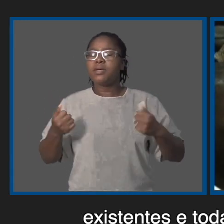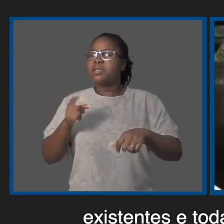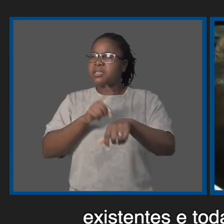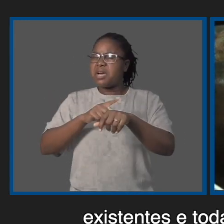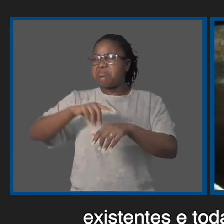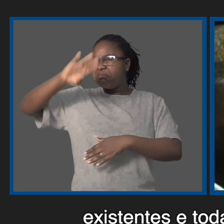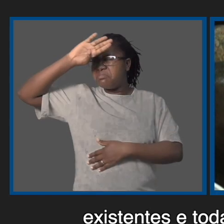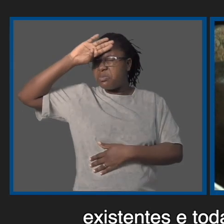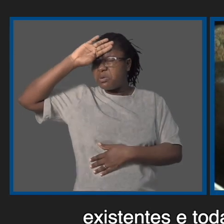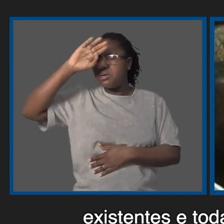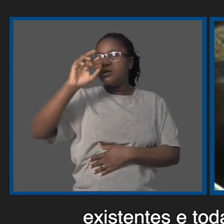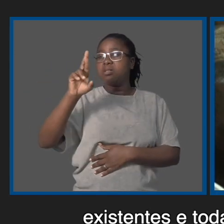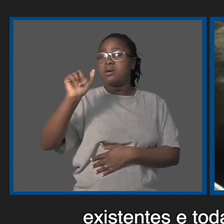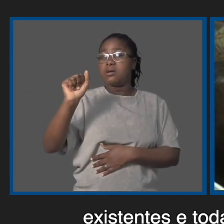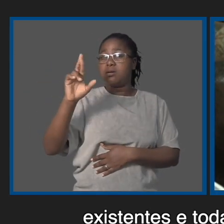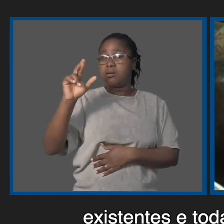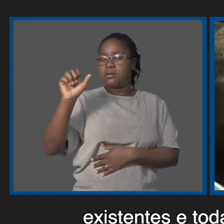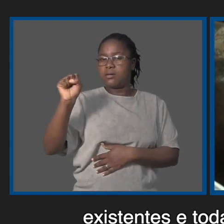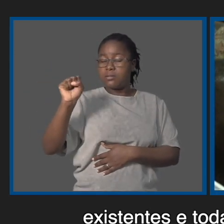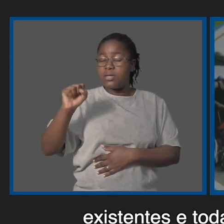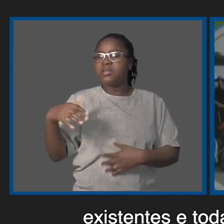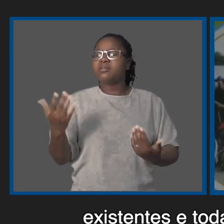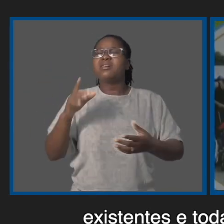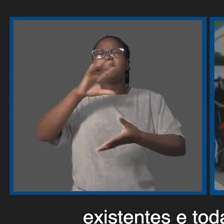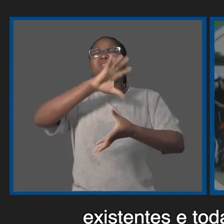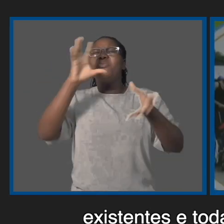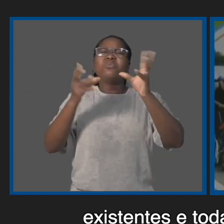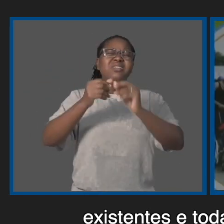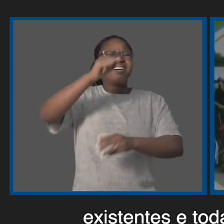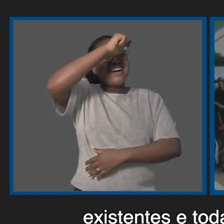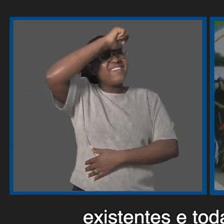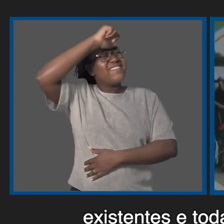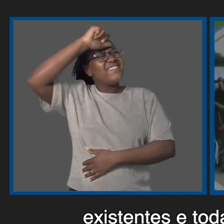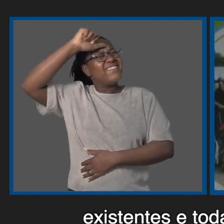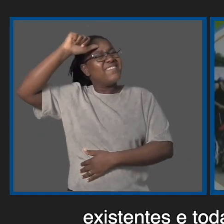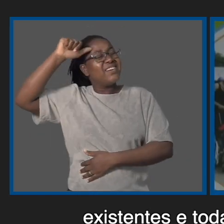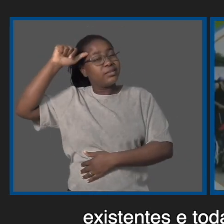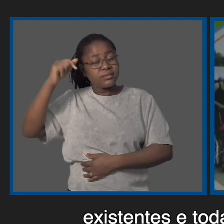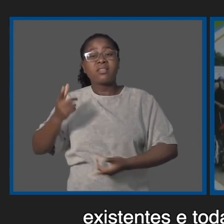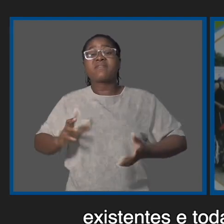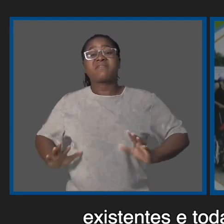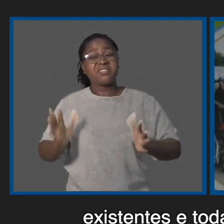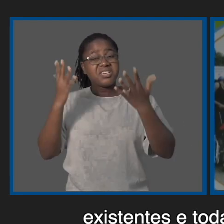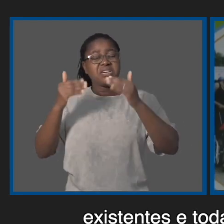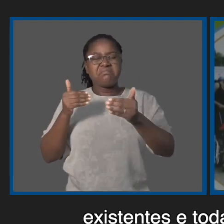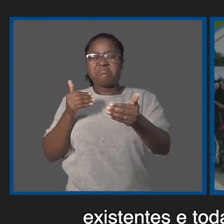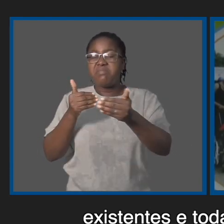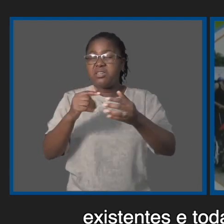raras existentes e toda a dificuldade que os seus portadores enfrentam para conseguir um tratamento ou cura.